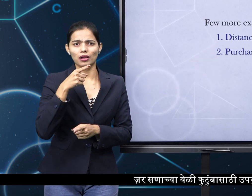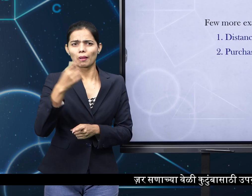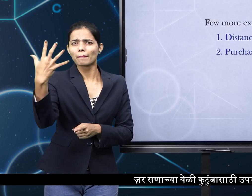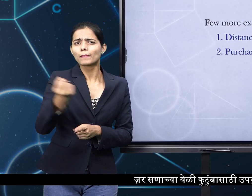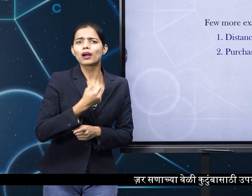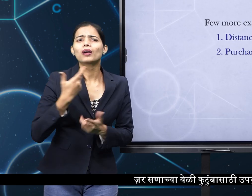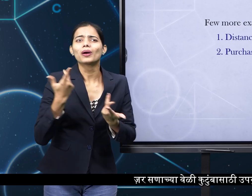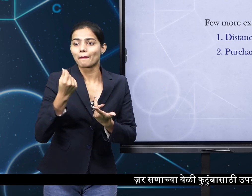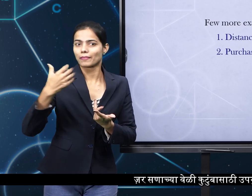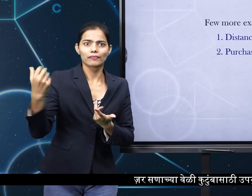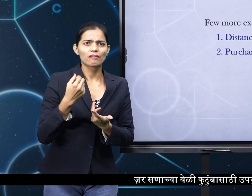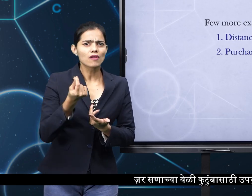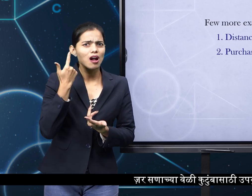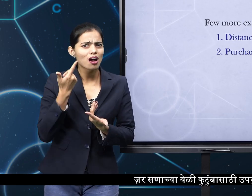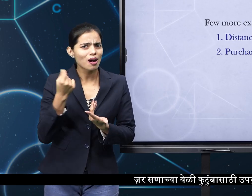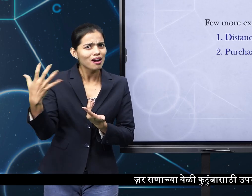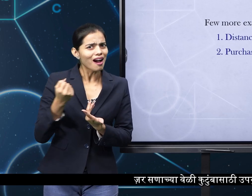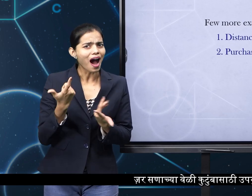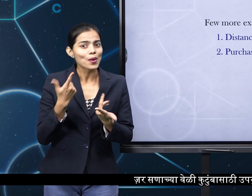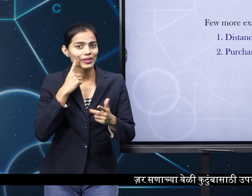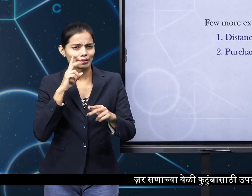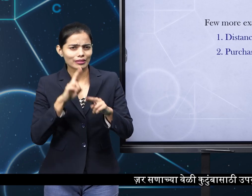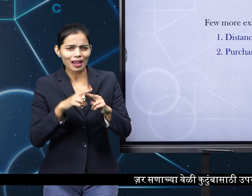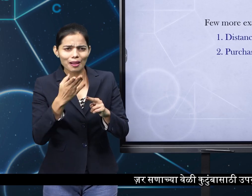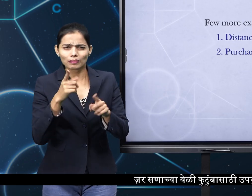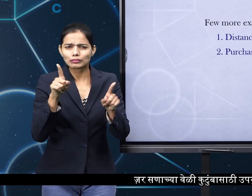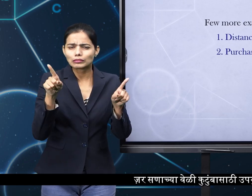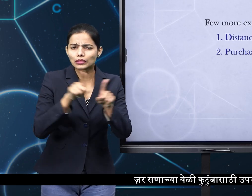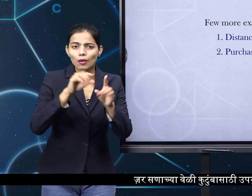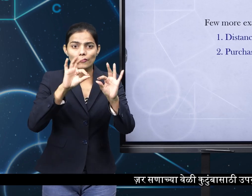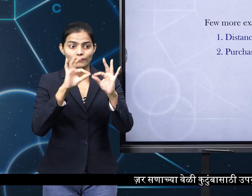जर सणाच्या वेळी कुटुंबासाठी उपयुक्त वस्तूंची खरेदी वाढली